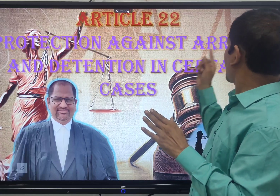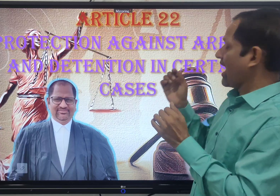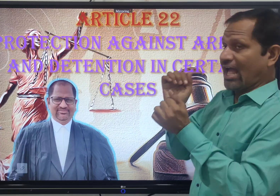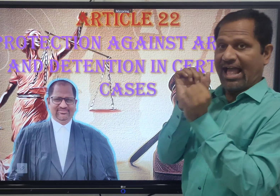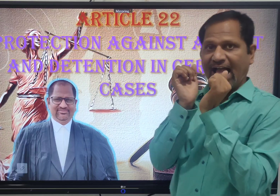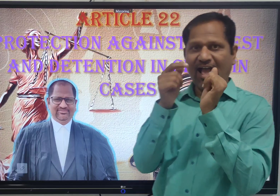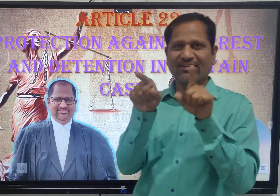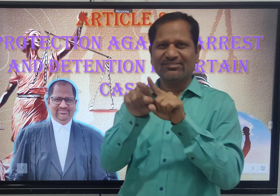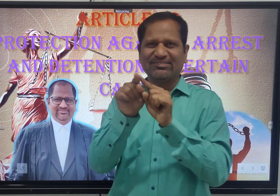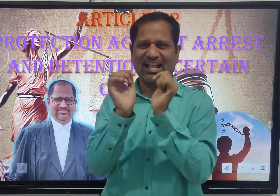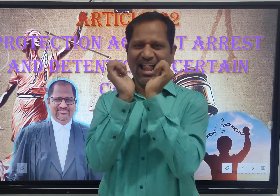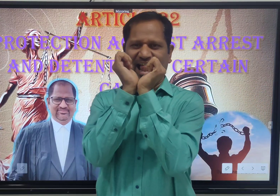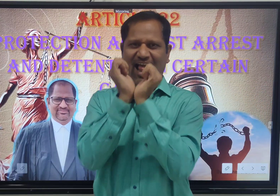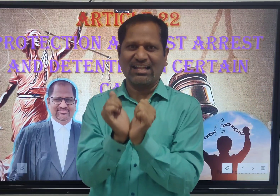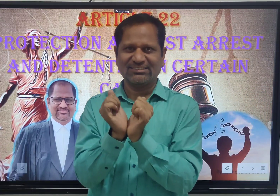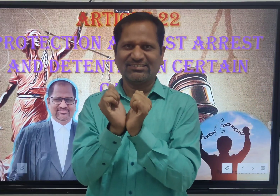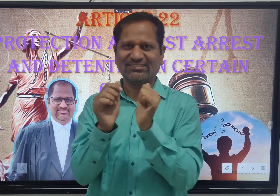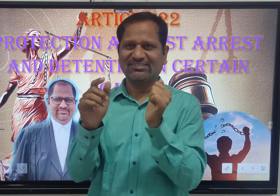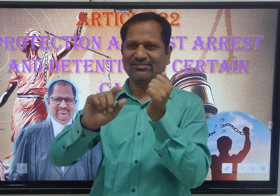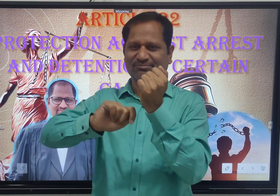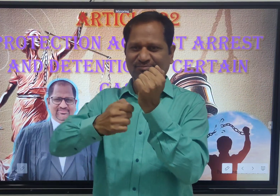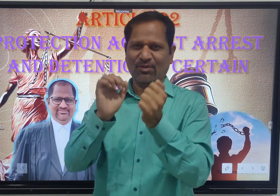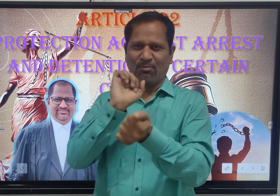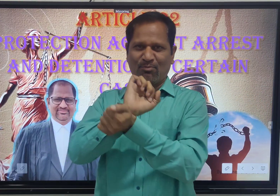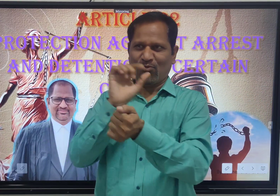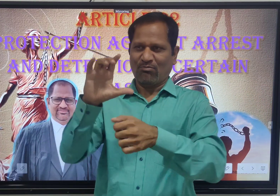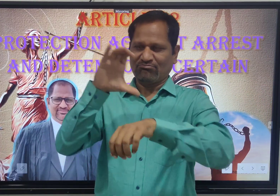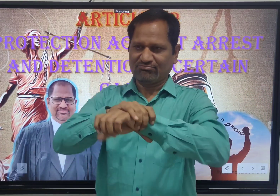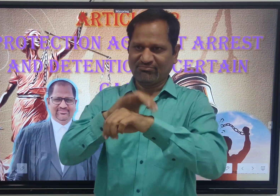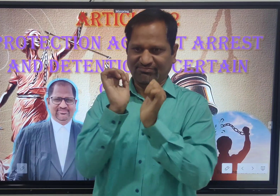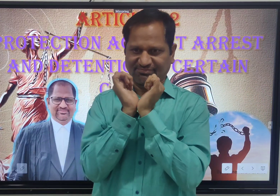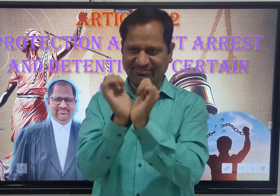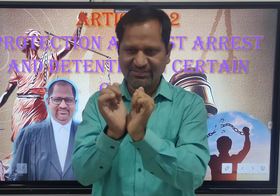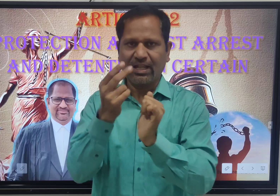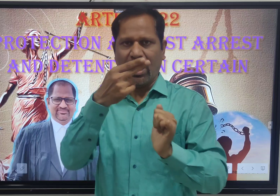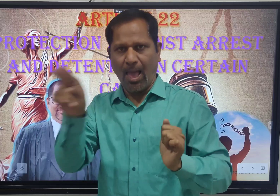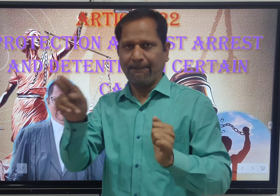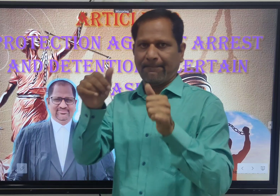अरेस्ट एंड डिटेंशन इन सर्टेन केसेस की बात कही गई है।